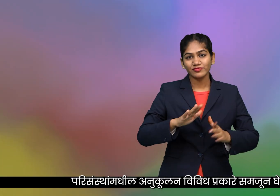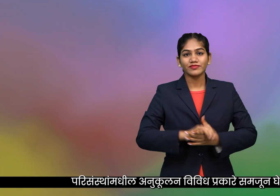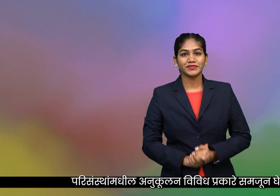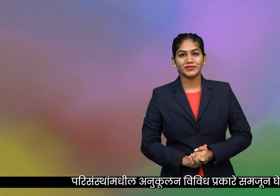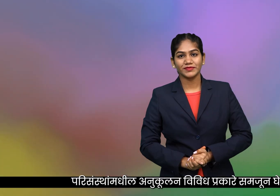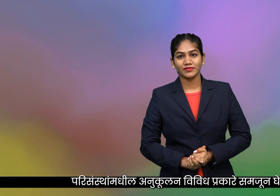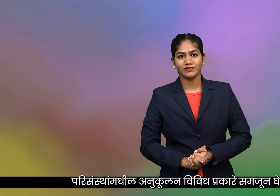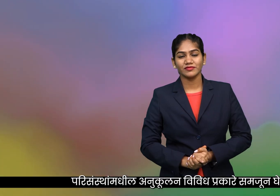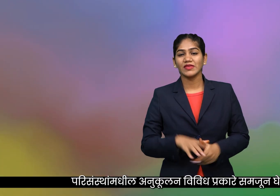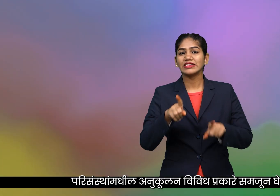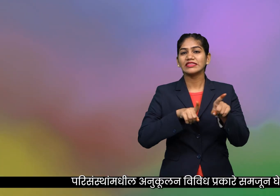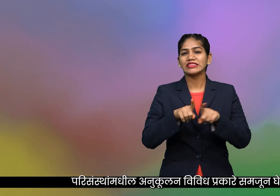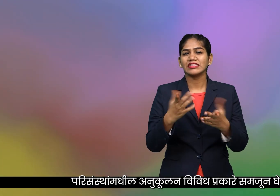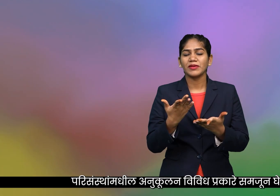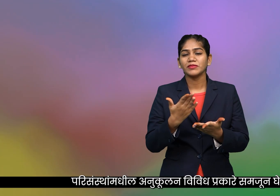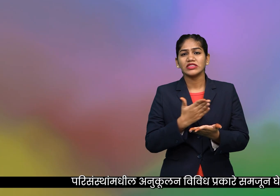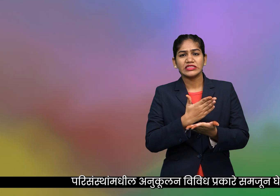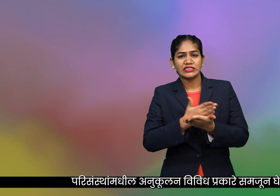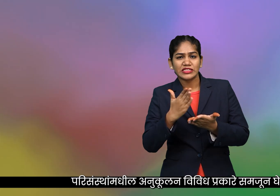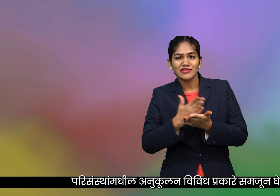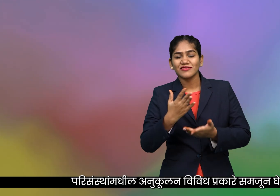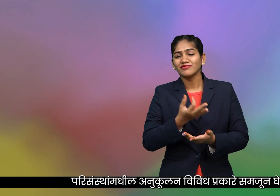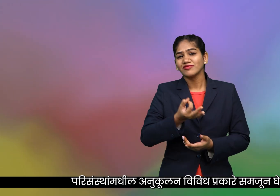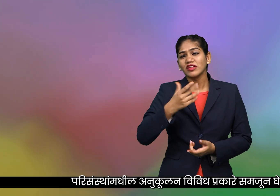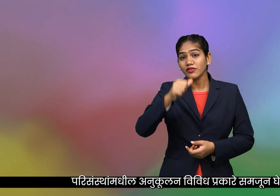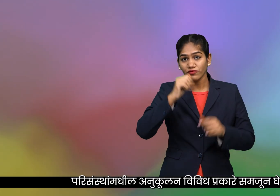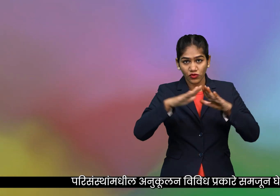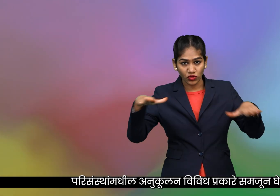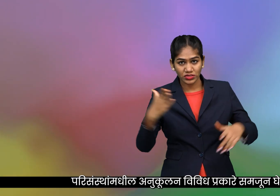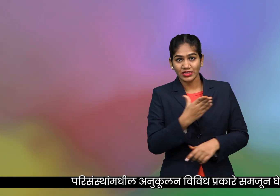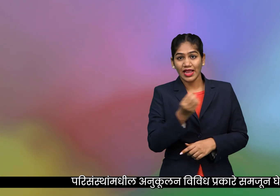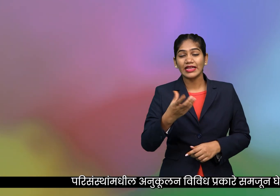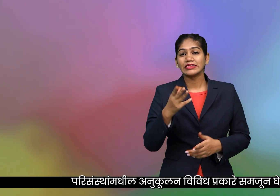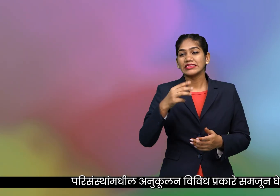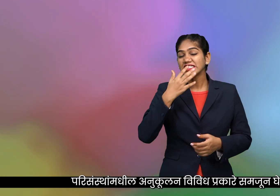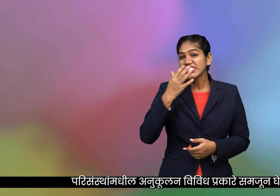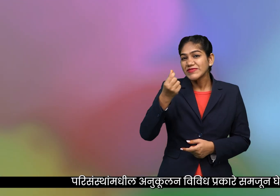परिसंस्थांमधील अनुकूलन विविध प्रकारे समजून घेऊ शकाल.